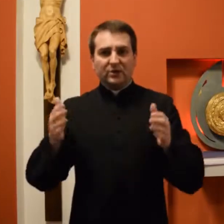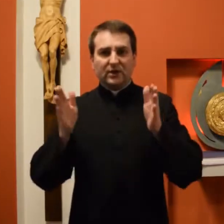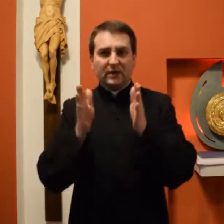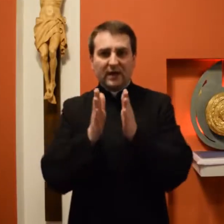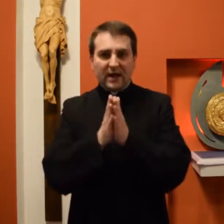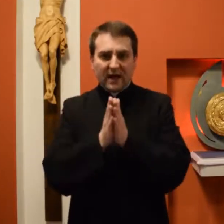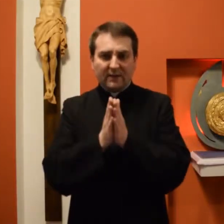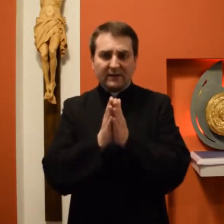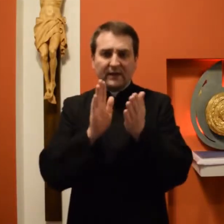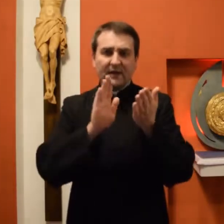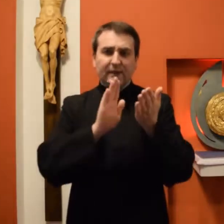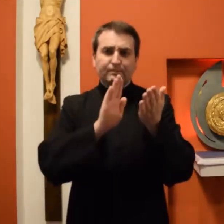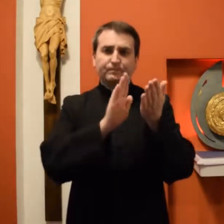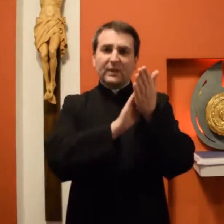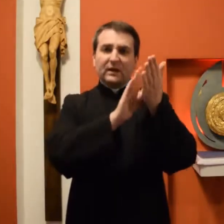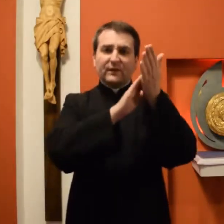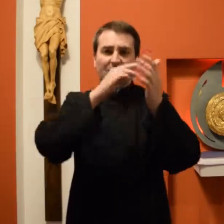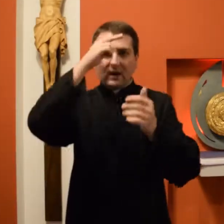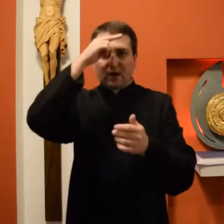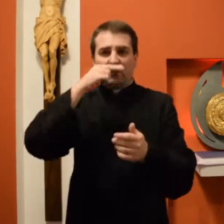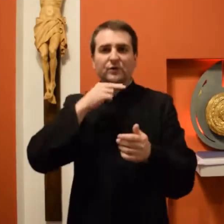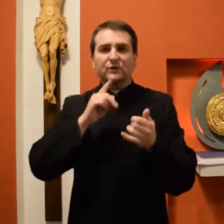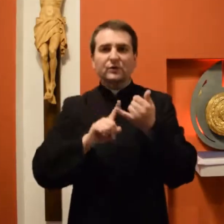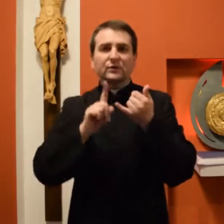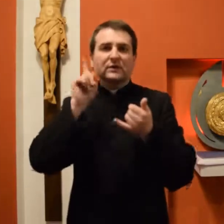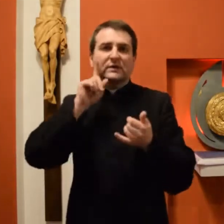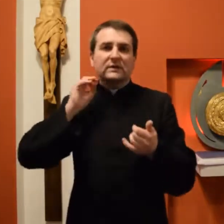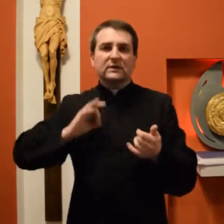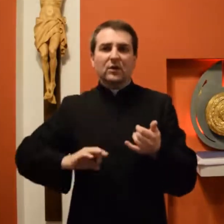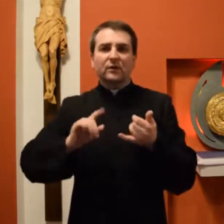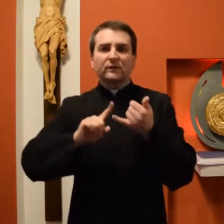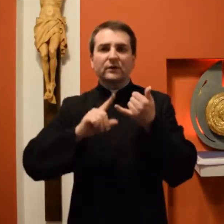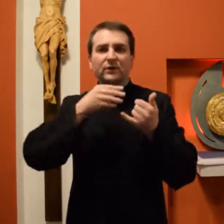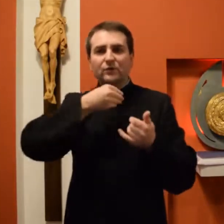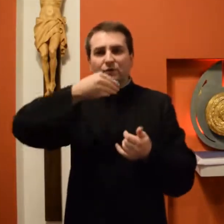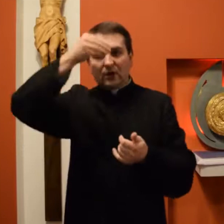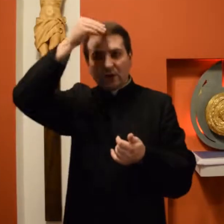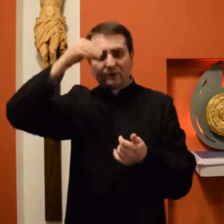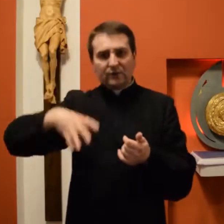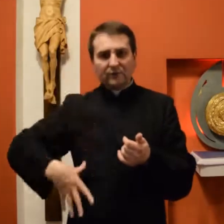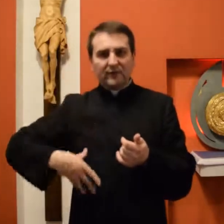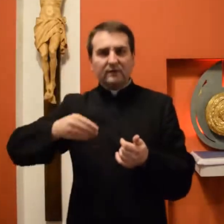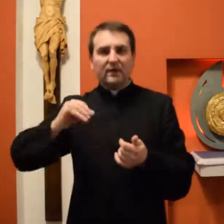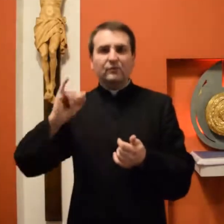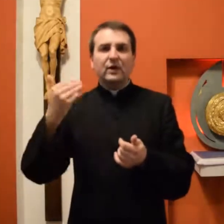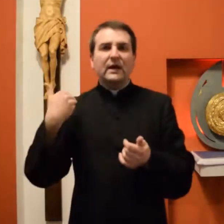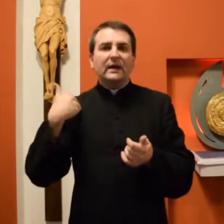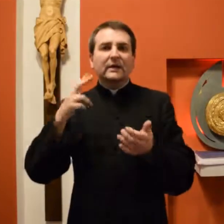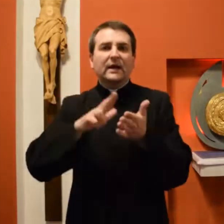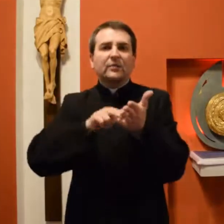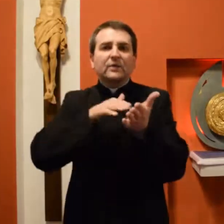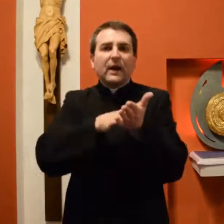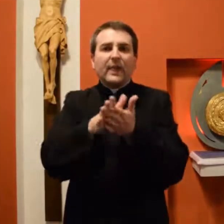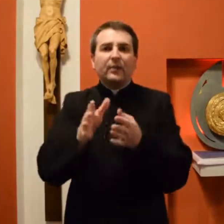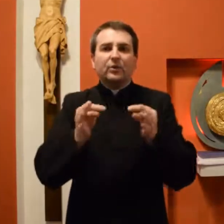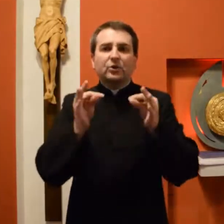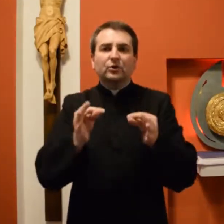naszej. Amen. Chwała Ojcu i Synowi, i Duchowi Świętemu, jak była na